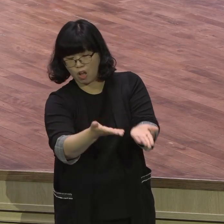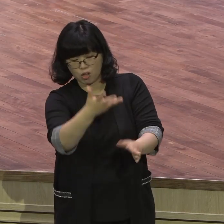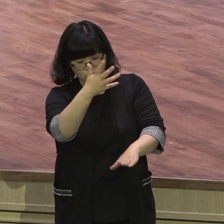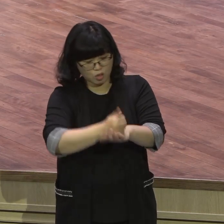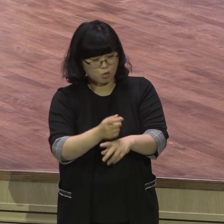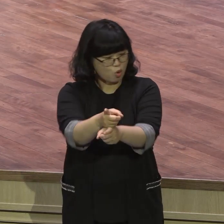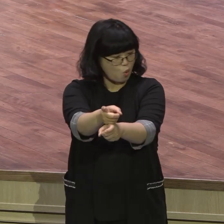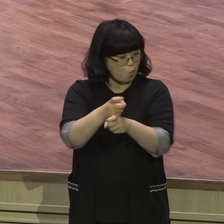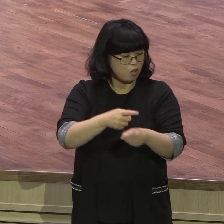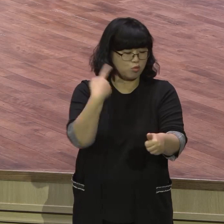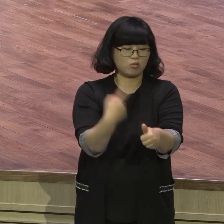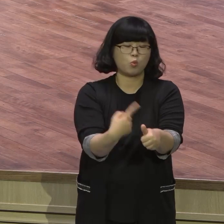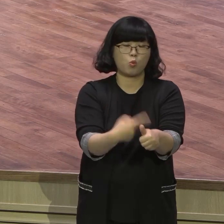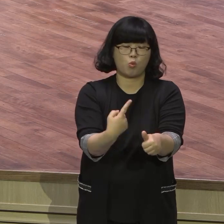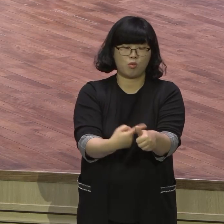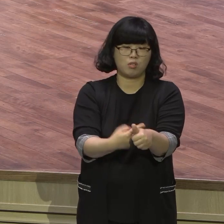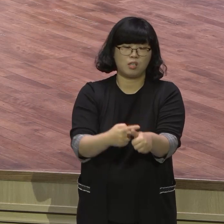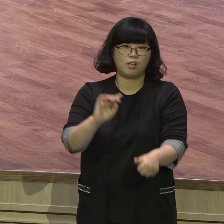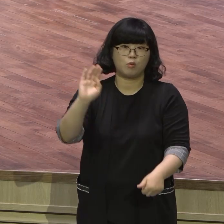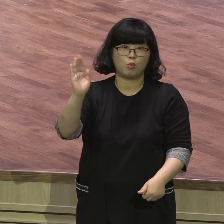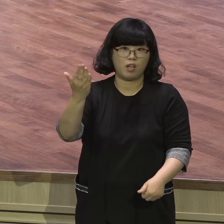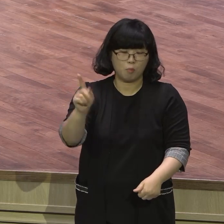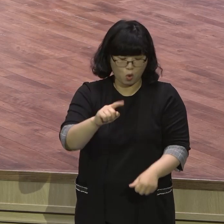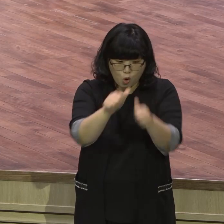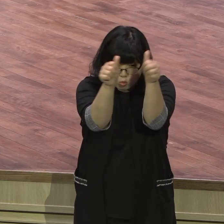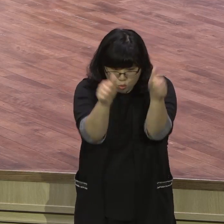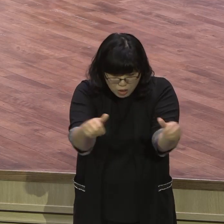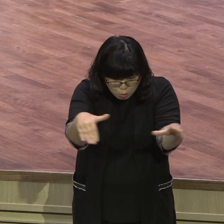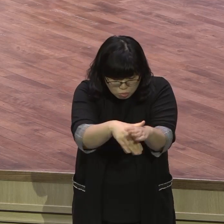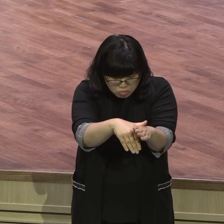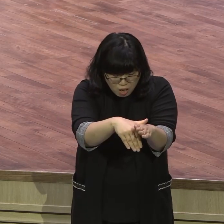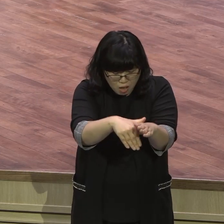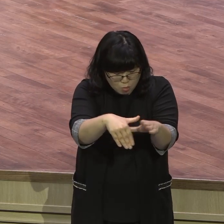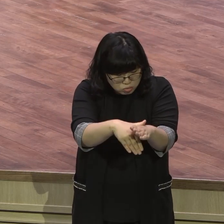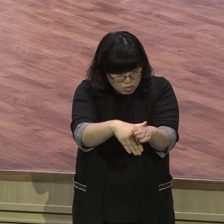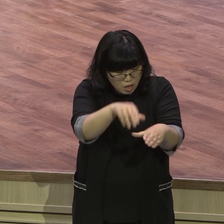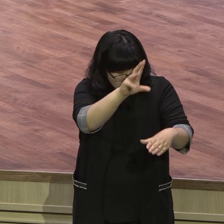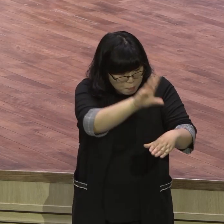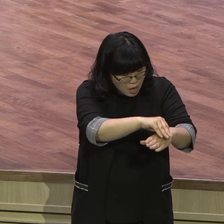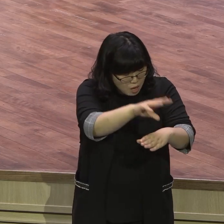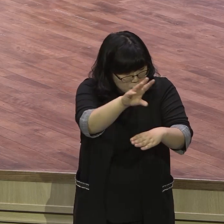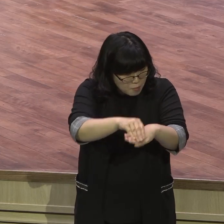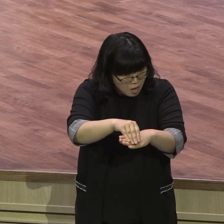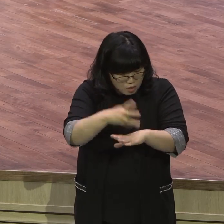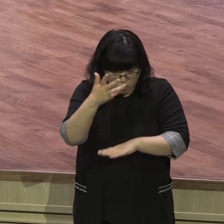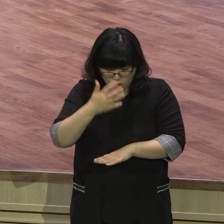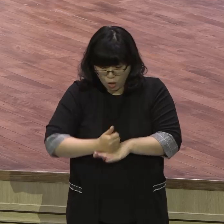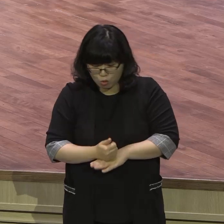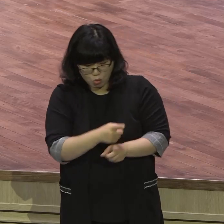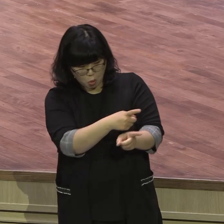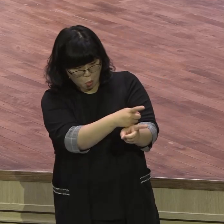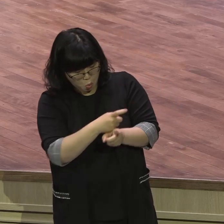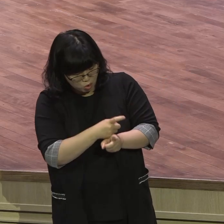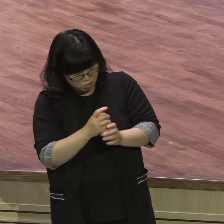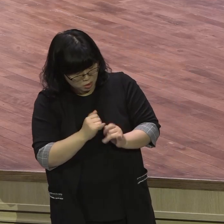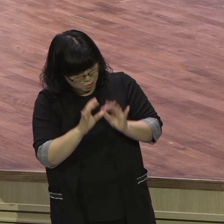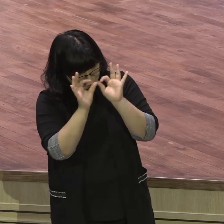한마디로 우상 문화에 빠진 이스라엘 백성들이 원수의 조롱거리가 되었다.